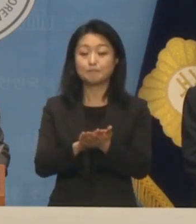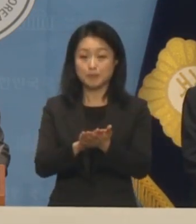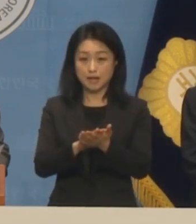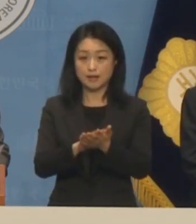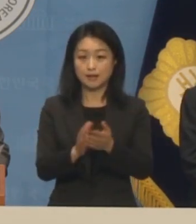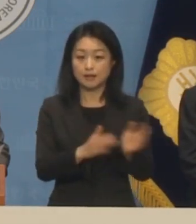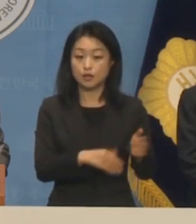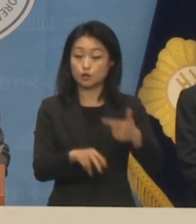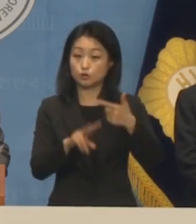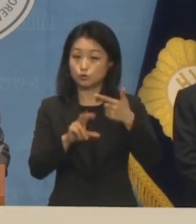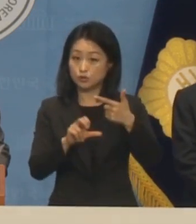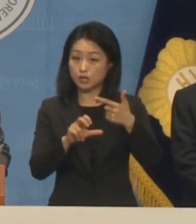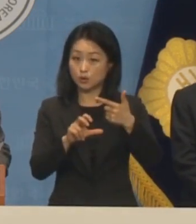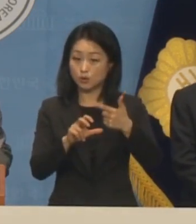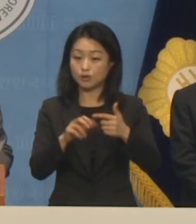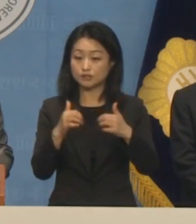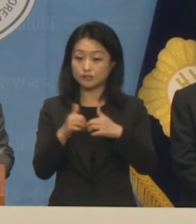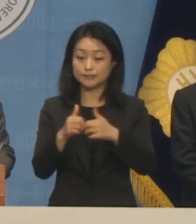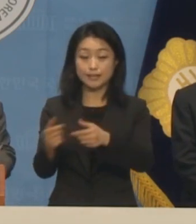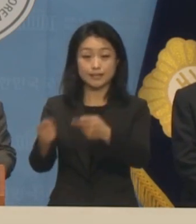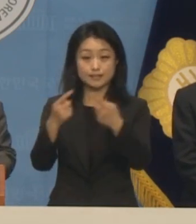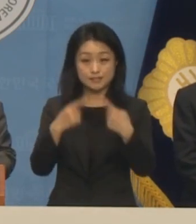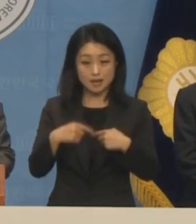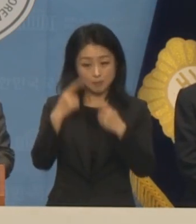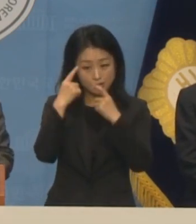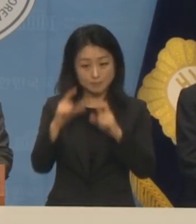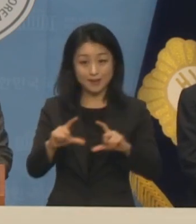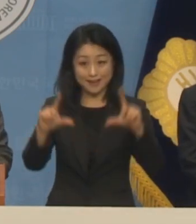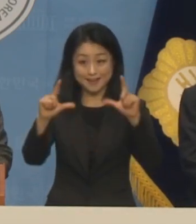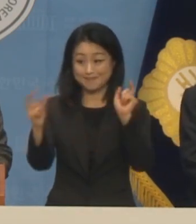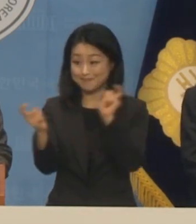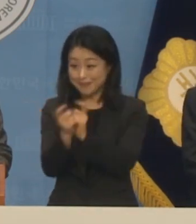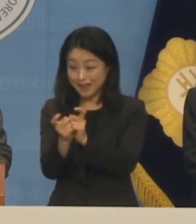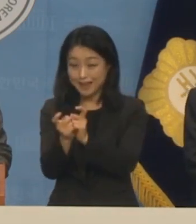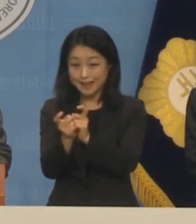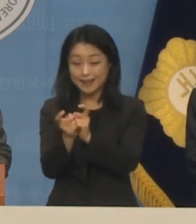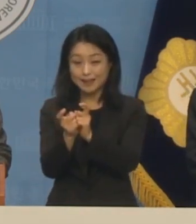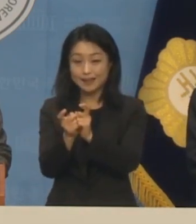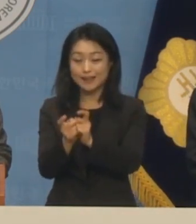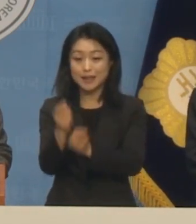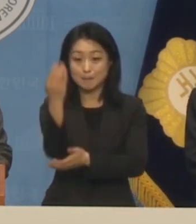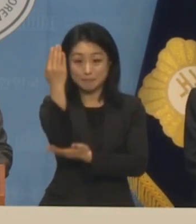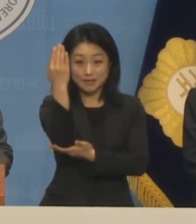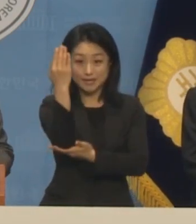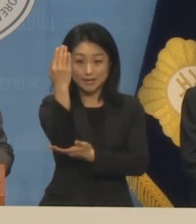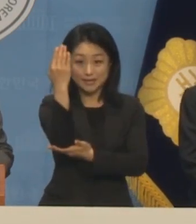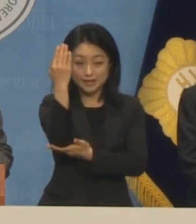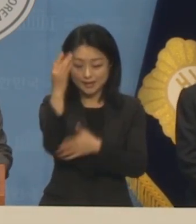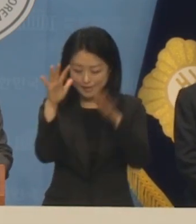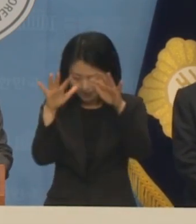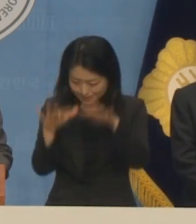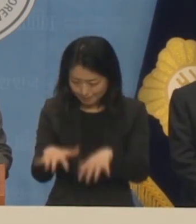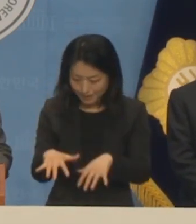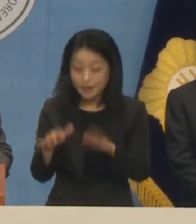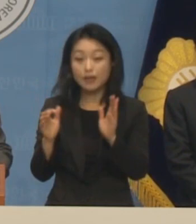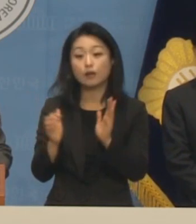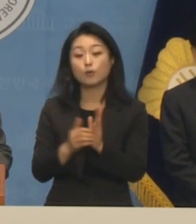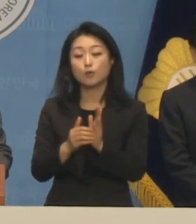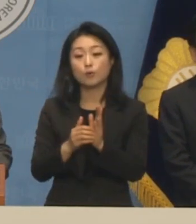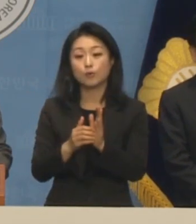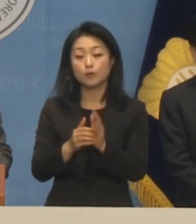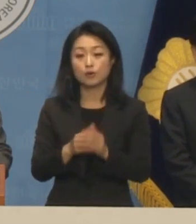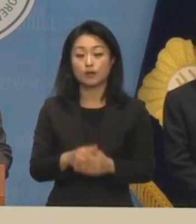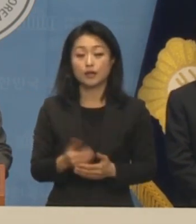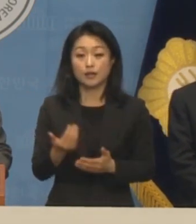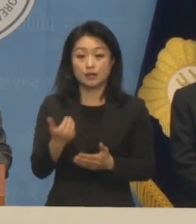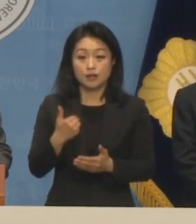특히 6.25 참전 기념일을 맞아 6.25 참전 기념비에서 참배하고 존 틸러리